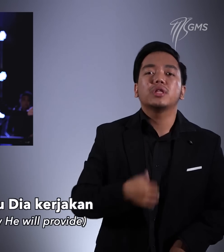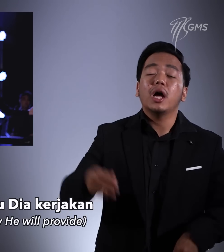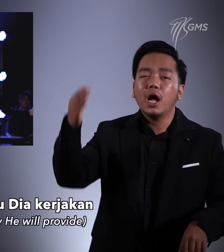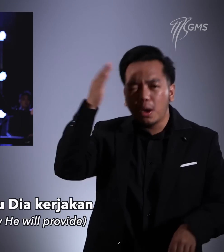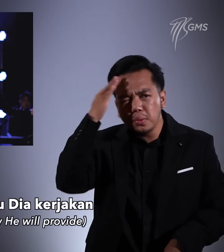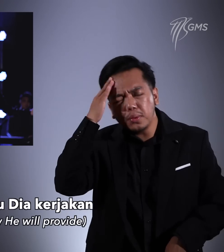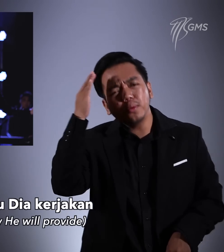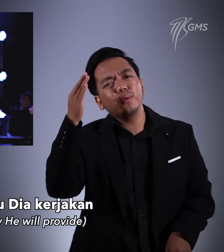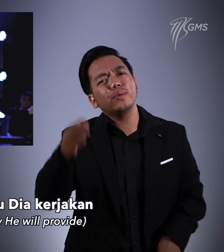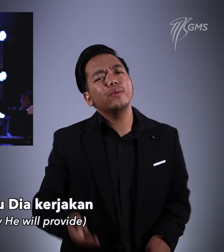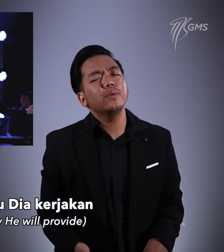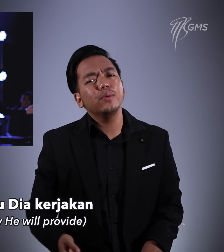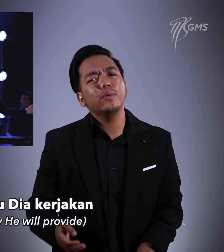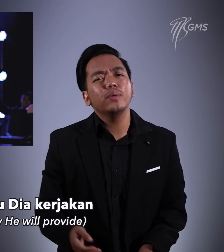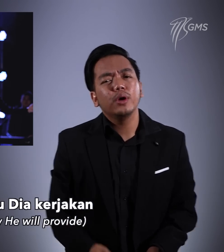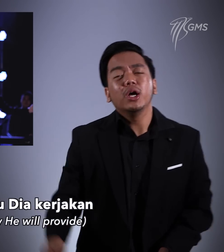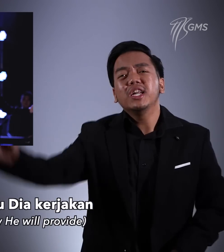ku tahu